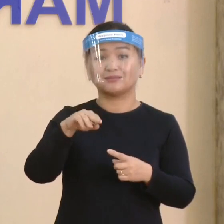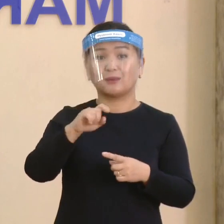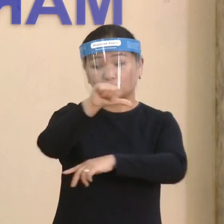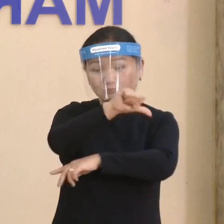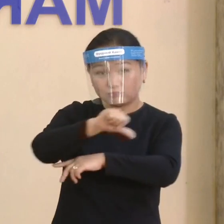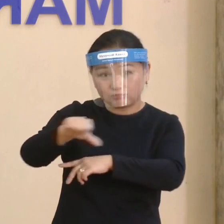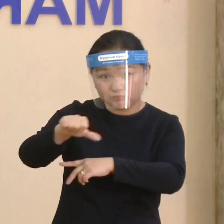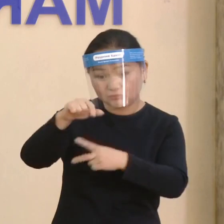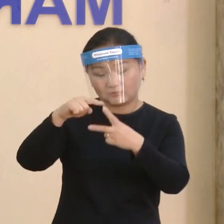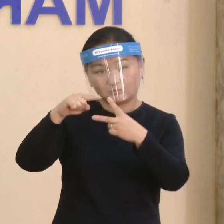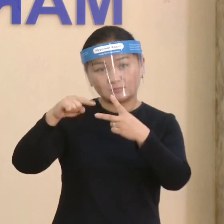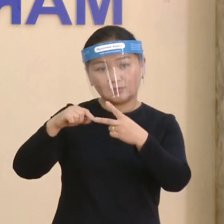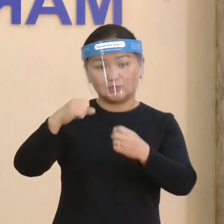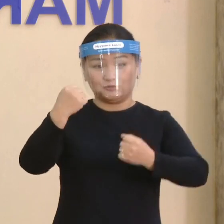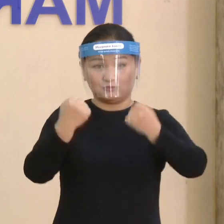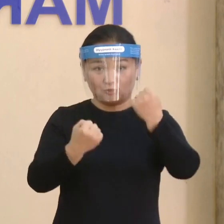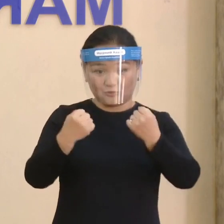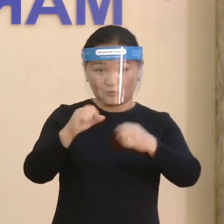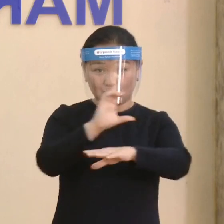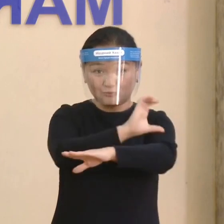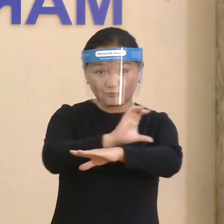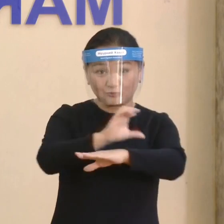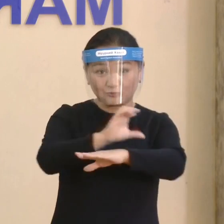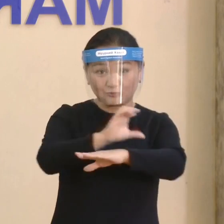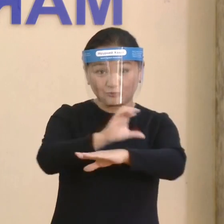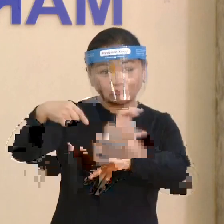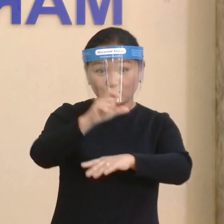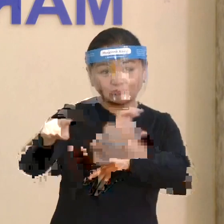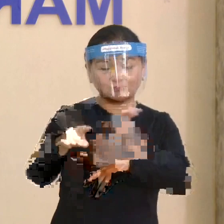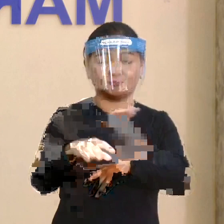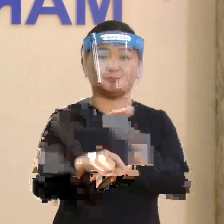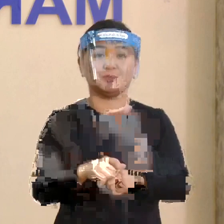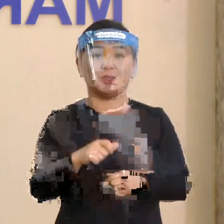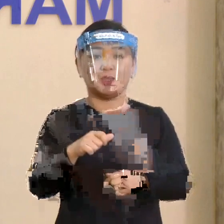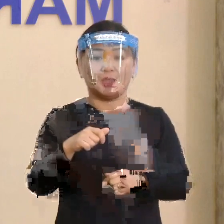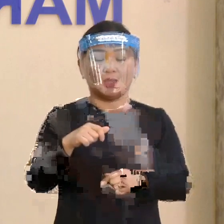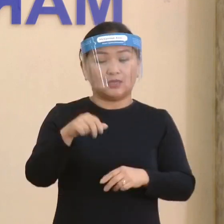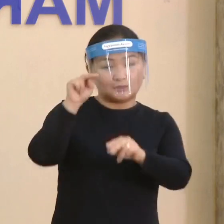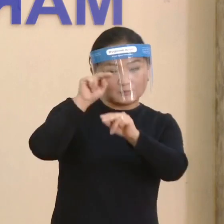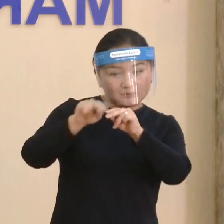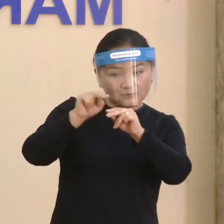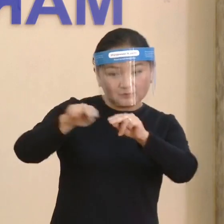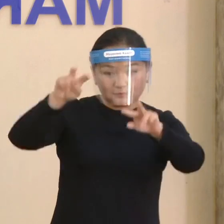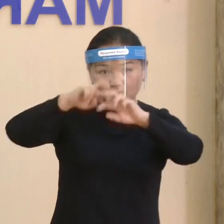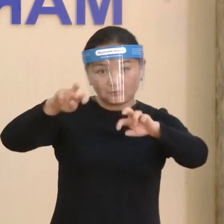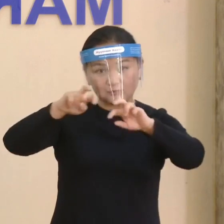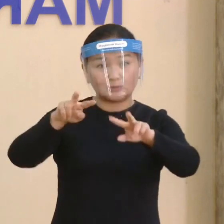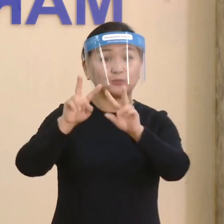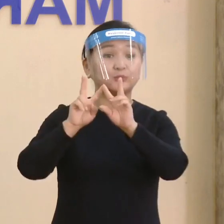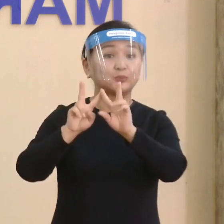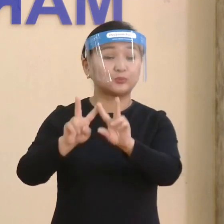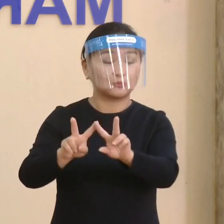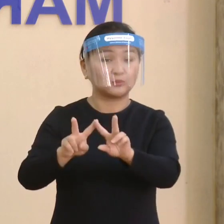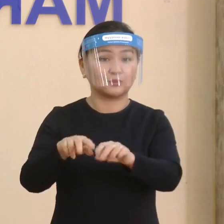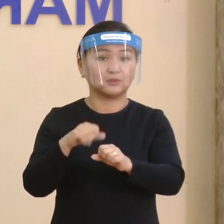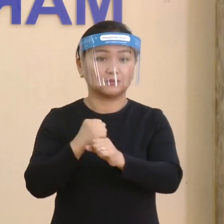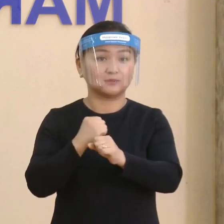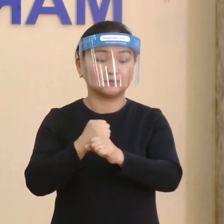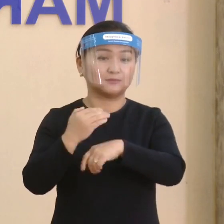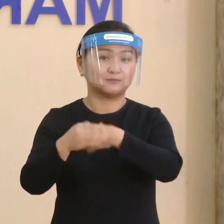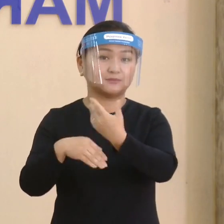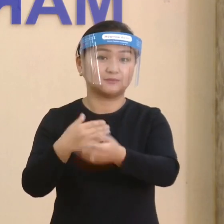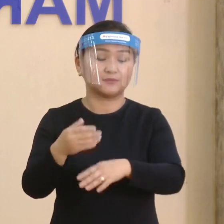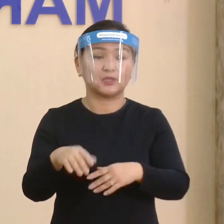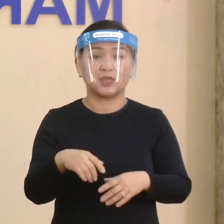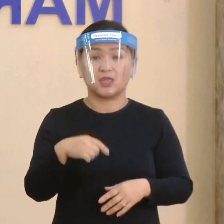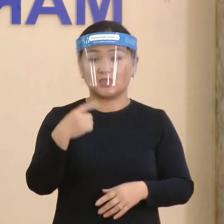орж ирж байгаа ялангуяа ачаа тээврийн жолооч нар иргэдэд тандалт судалгаагаар хийх ажлаа үргэлжлүүлж байна. Ер